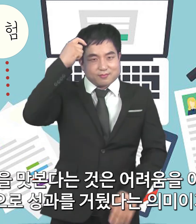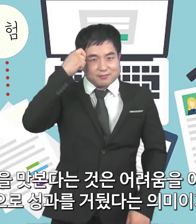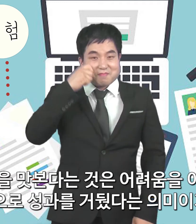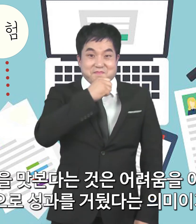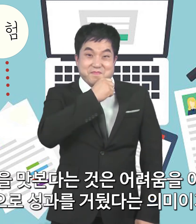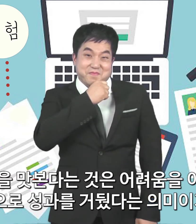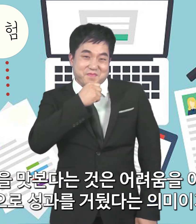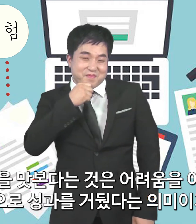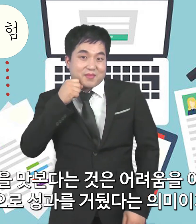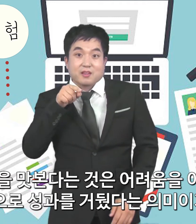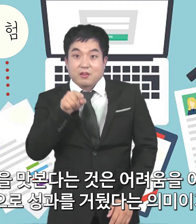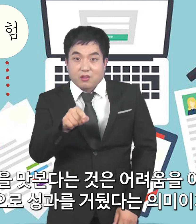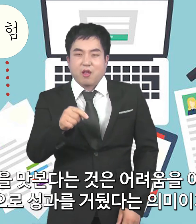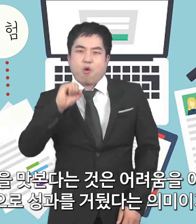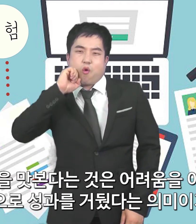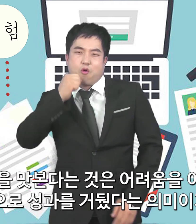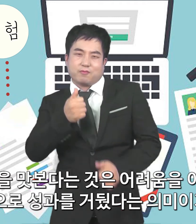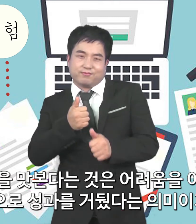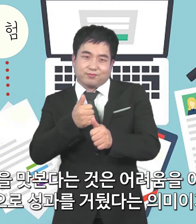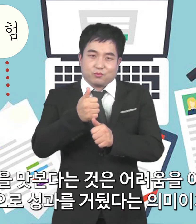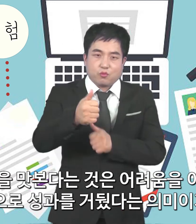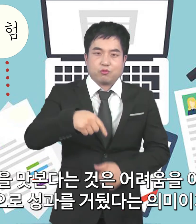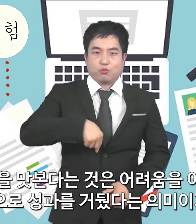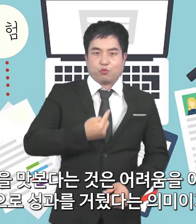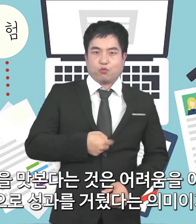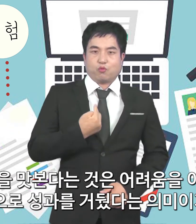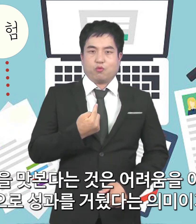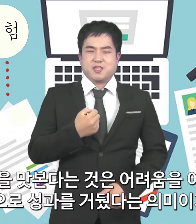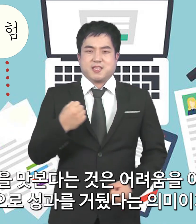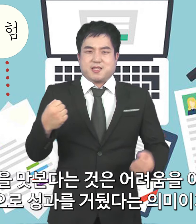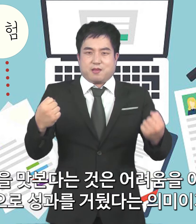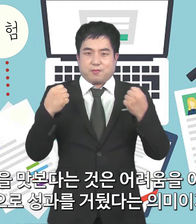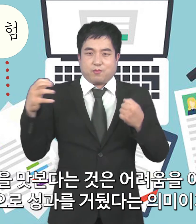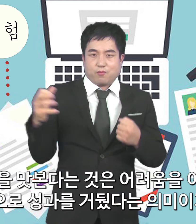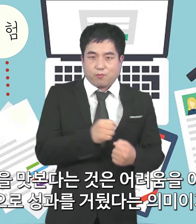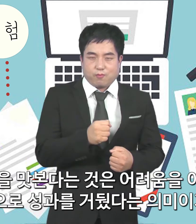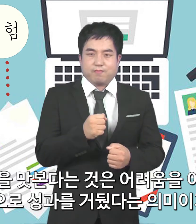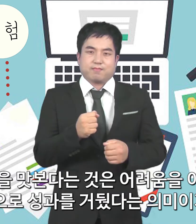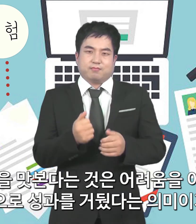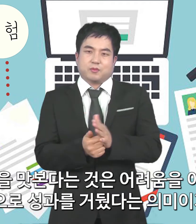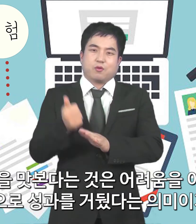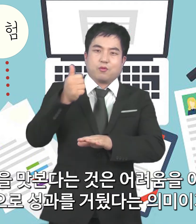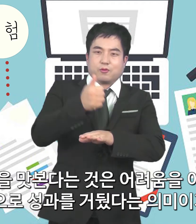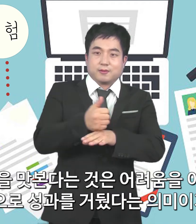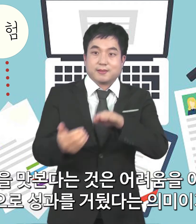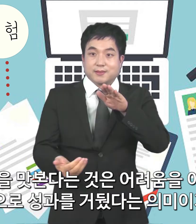성취감을 맛본다는 것은 어려움을 이겨내고 스스로의 힘으로 성과를 거뒀다는 의미이기